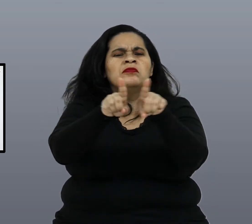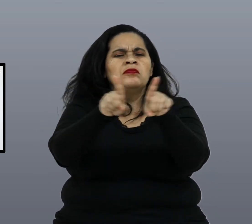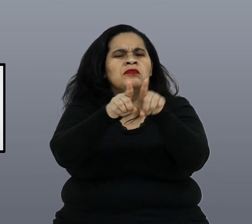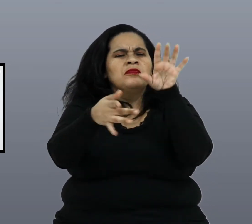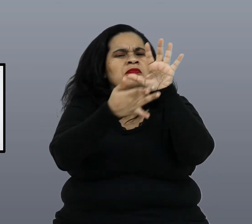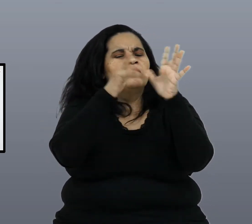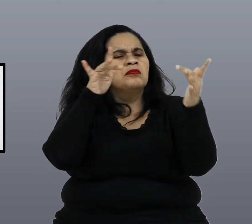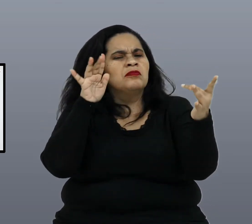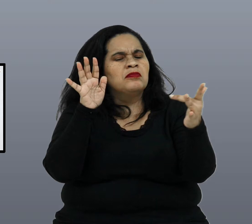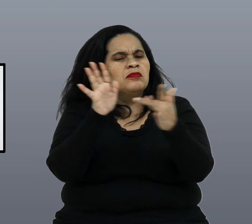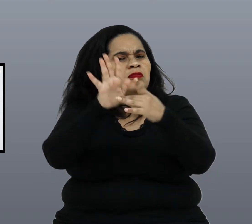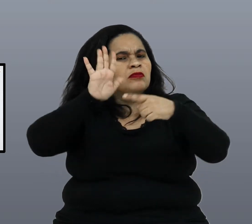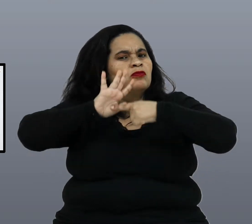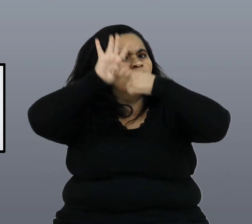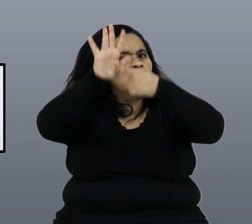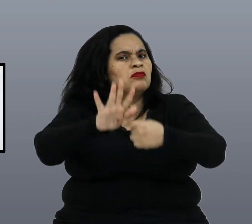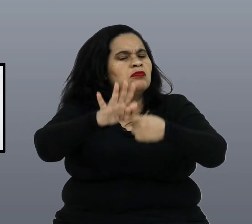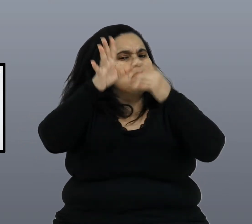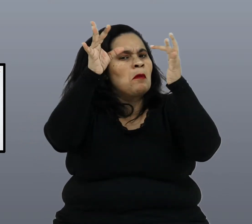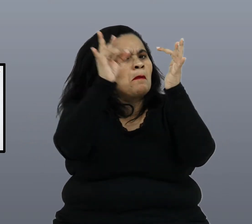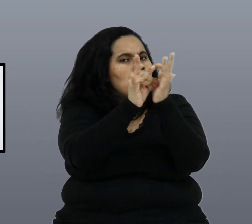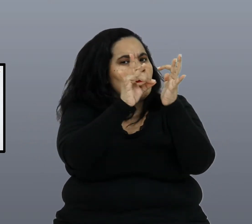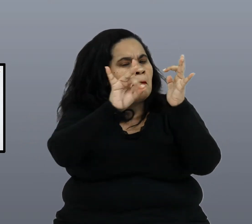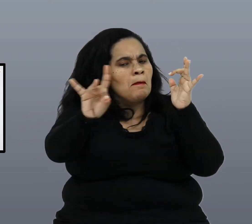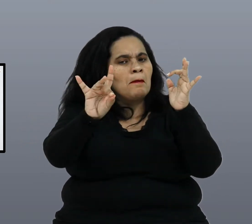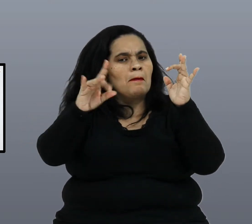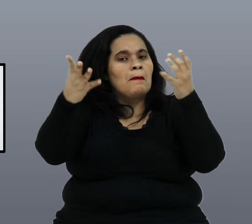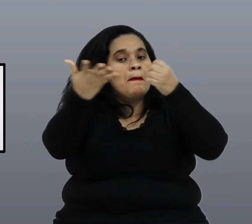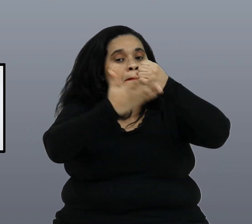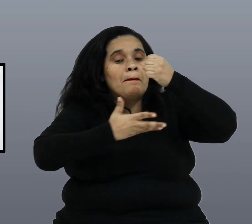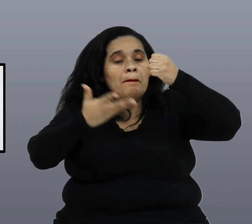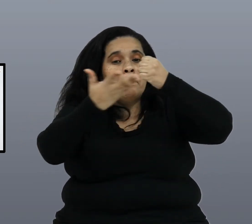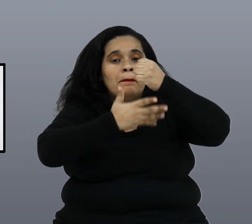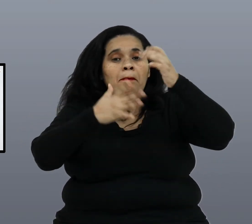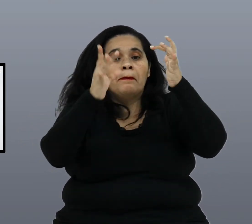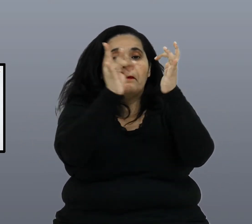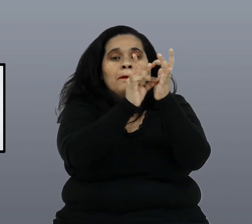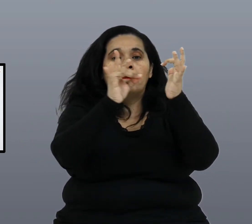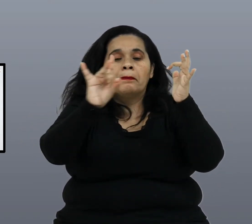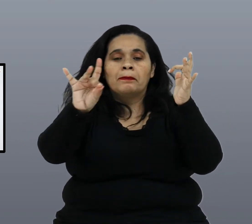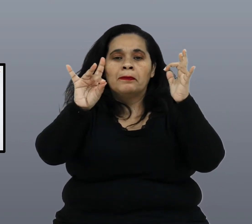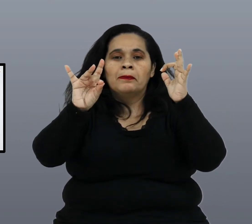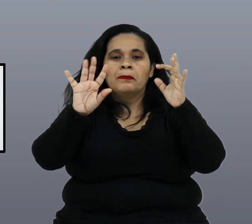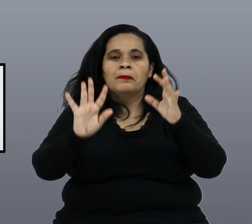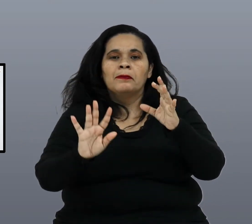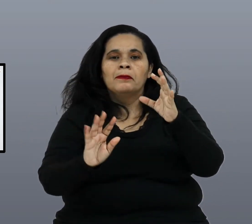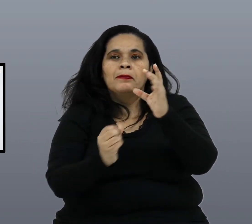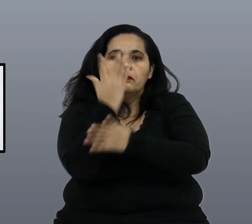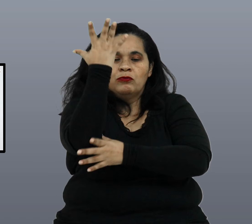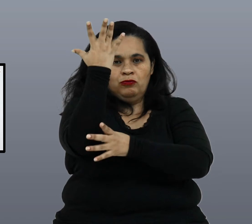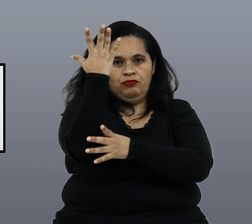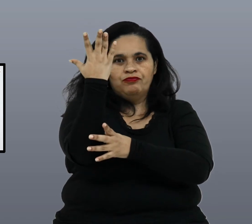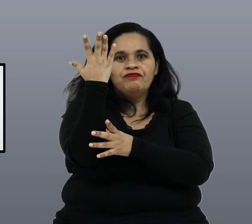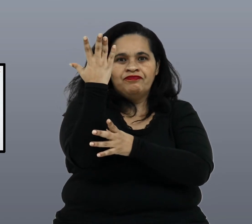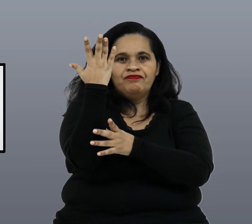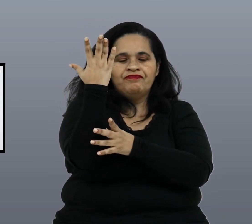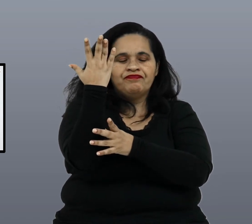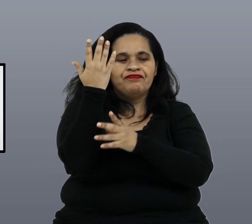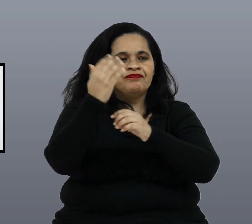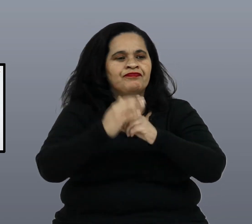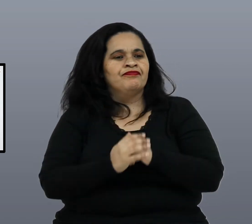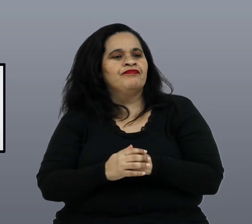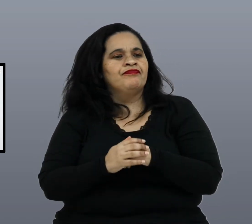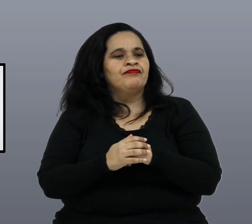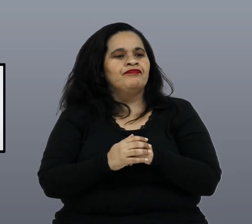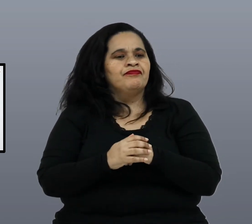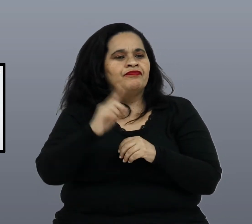sustentação ao anticristo. Eles vão ser a base para que o anticristo apareça no final dos tempos. E sobre ele, isso aí a gente